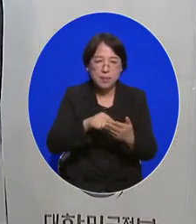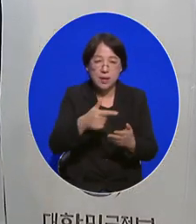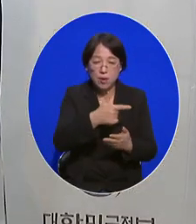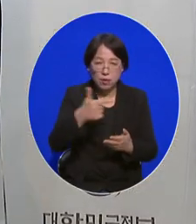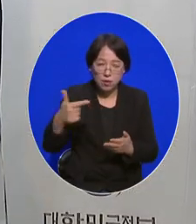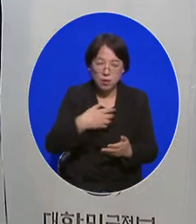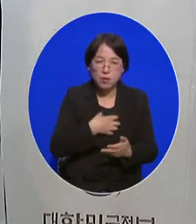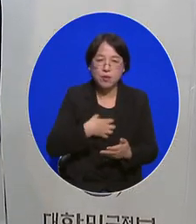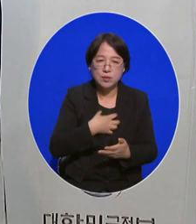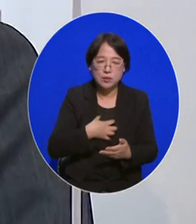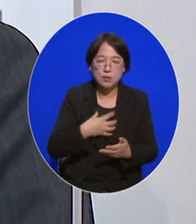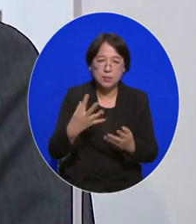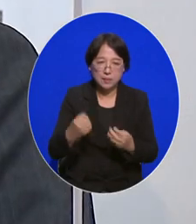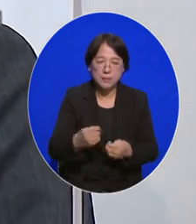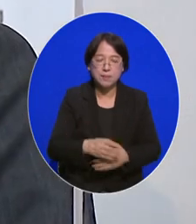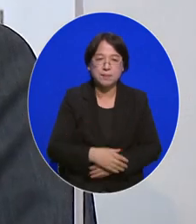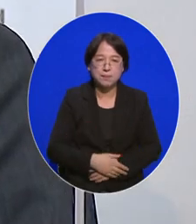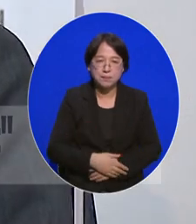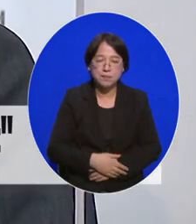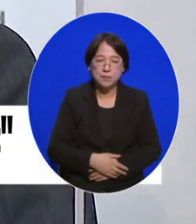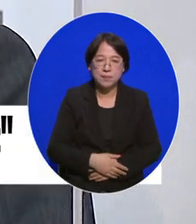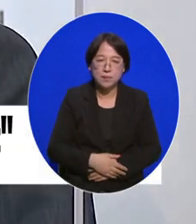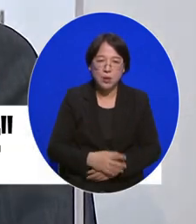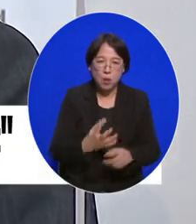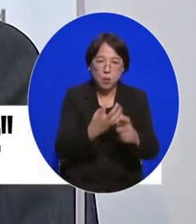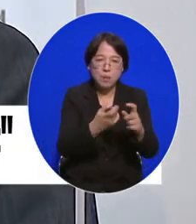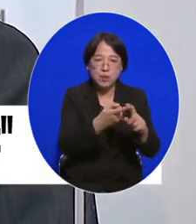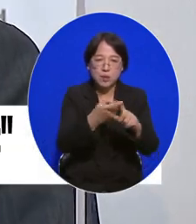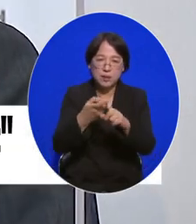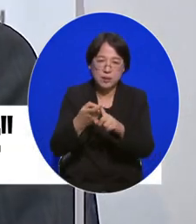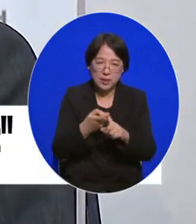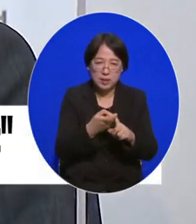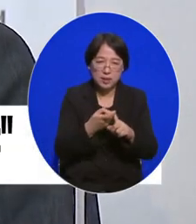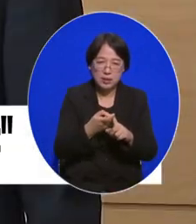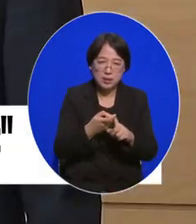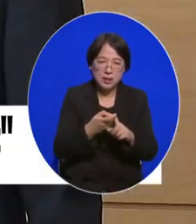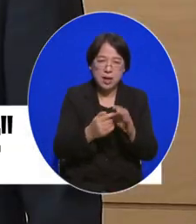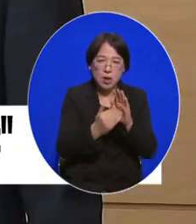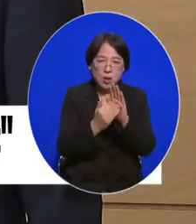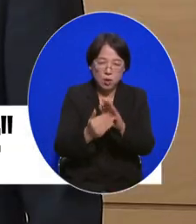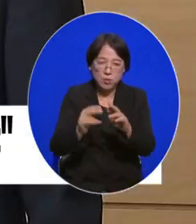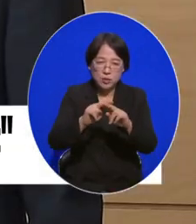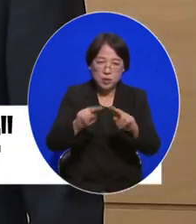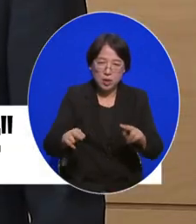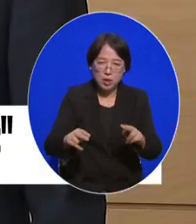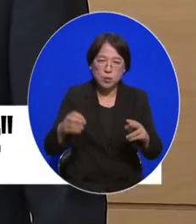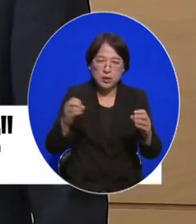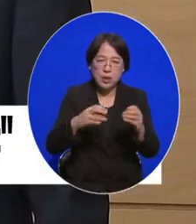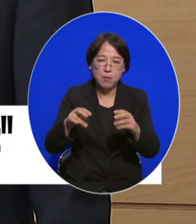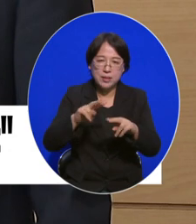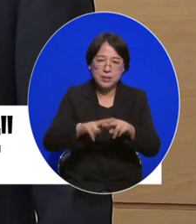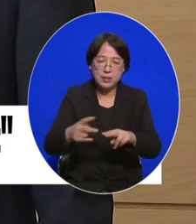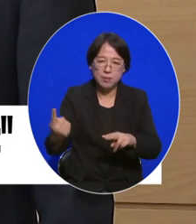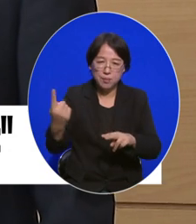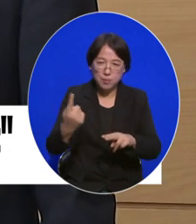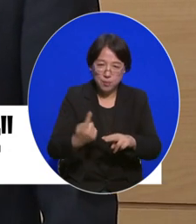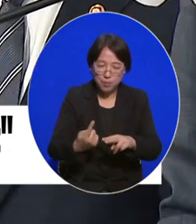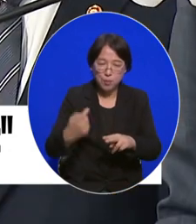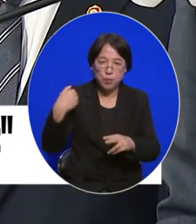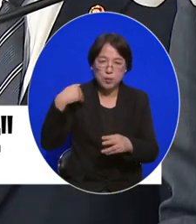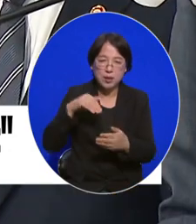예상된다고 우려했습니다 그러면서 화물연대는 집단 운송거부를 철회하고 대화의장으로 복귀하라고 강조했습니다